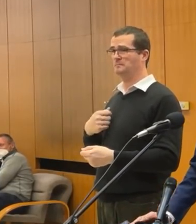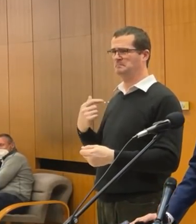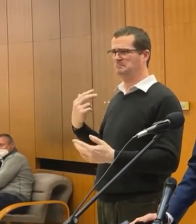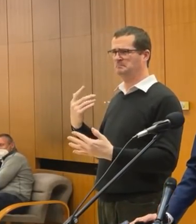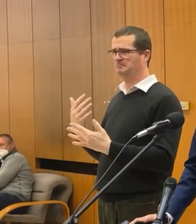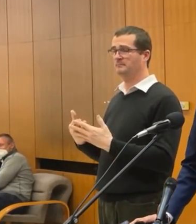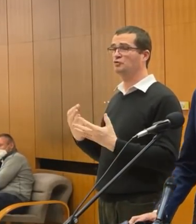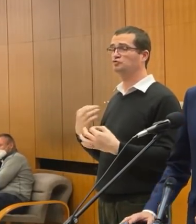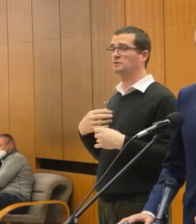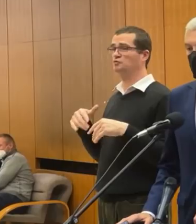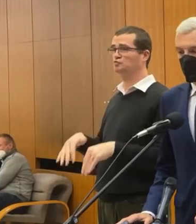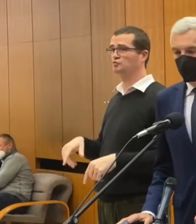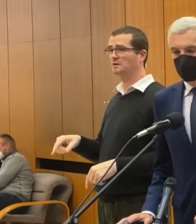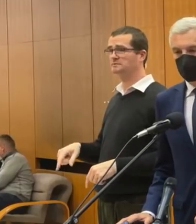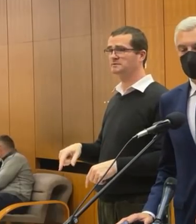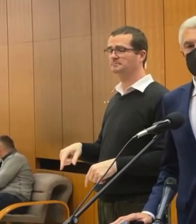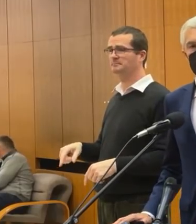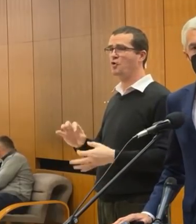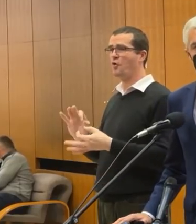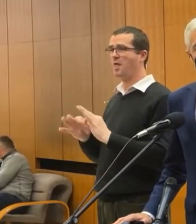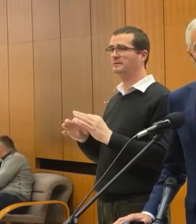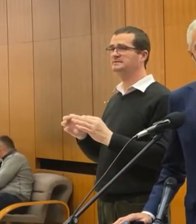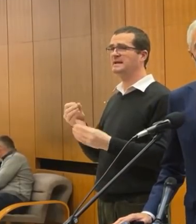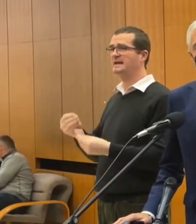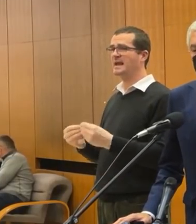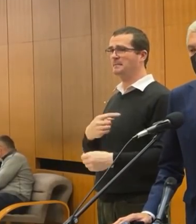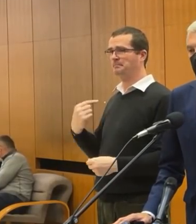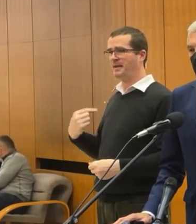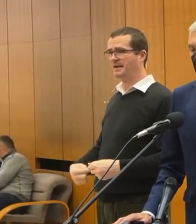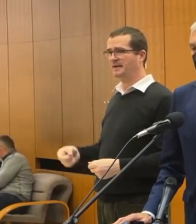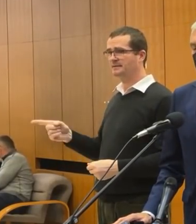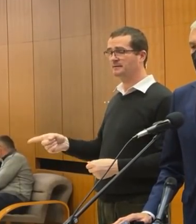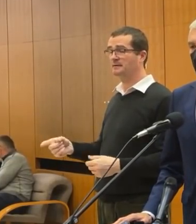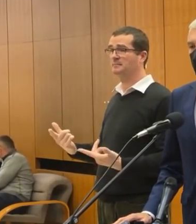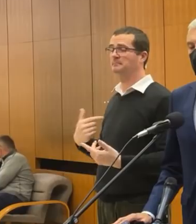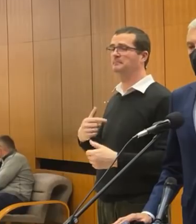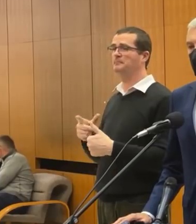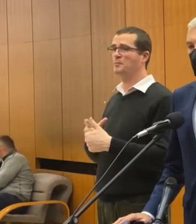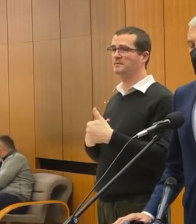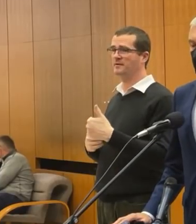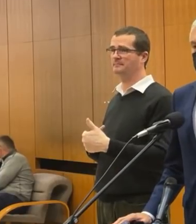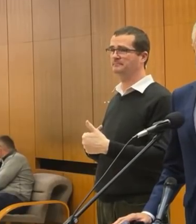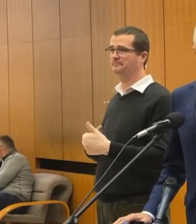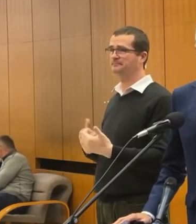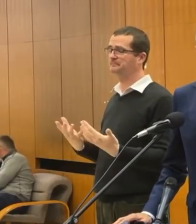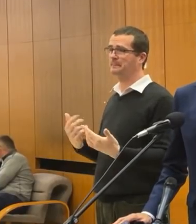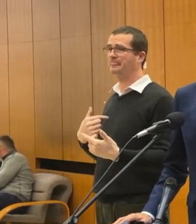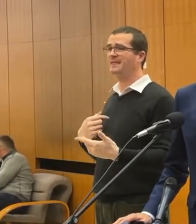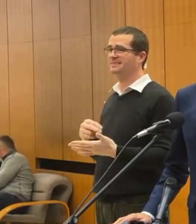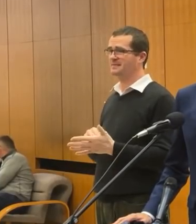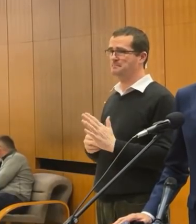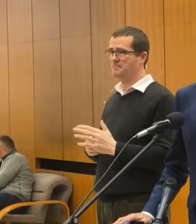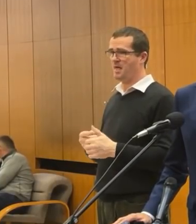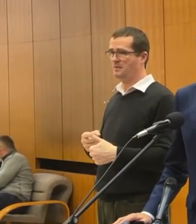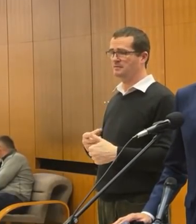posledné dni, a to je, že či sa zúčastním olympijských hier v Pekingu. tak poprvé neplánoval